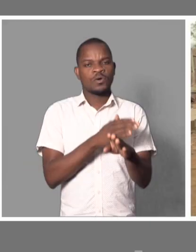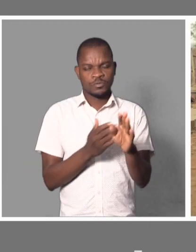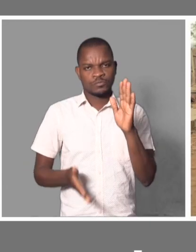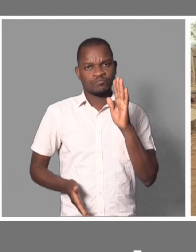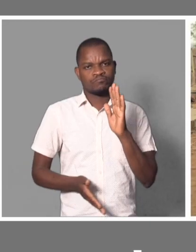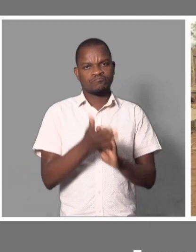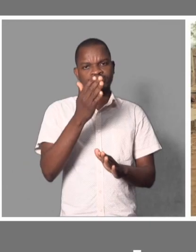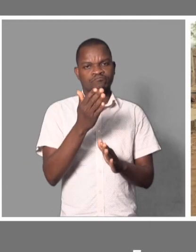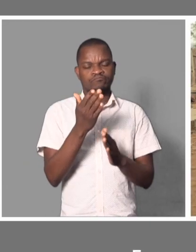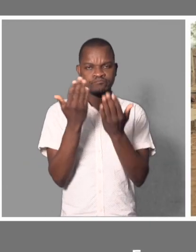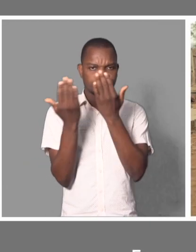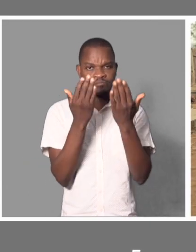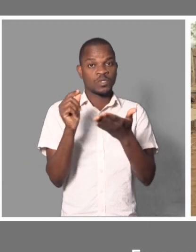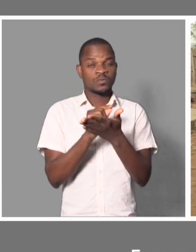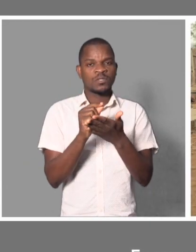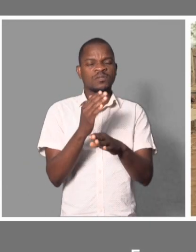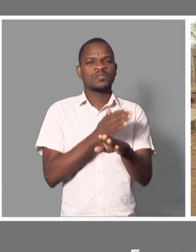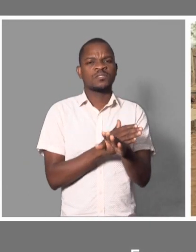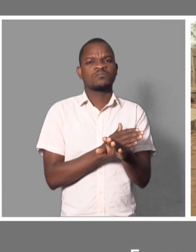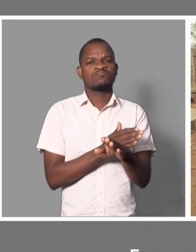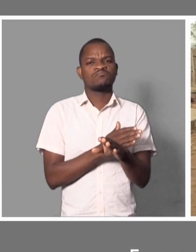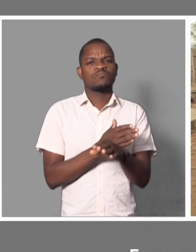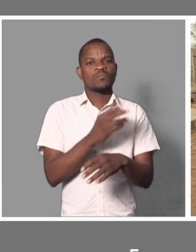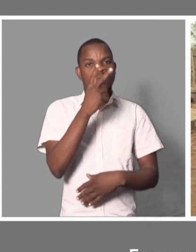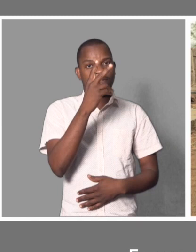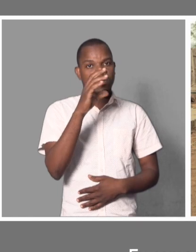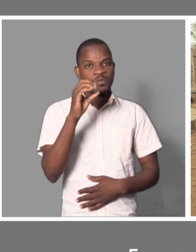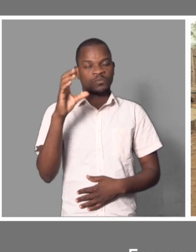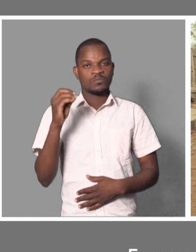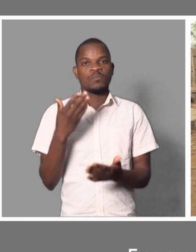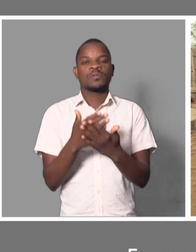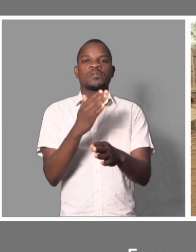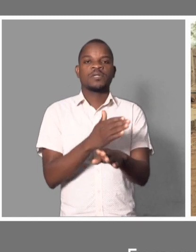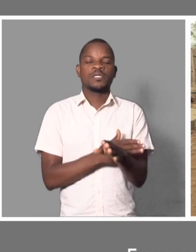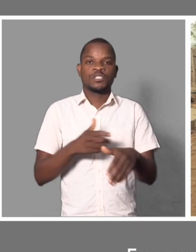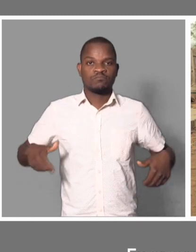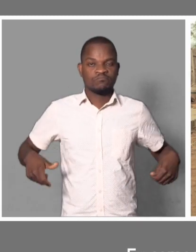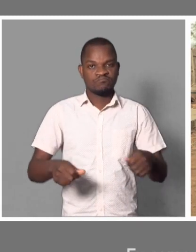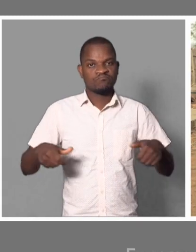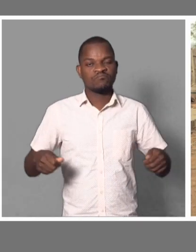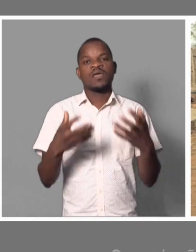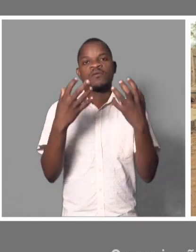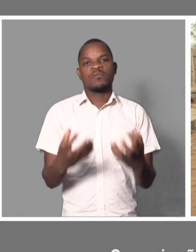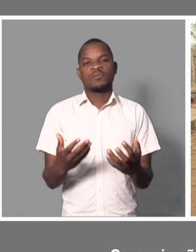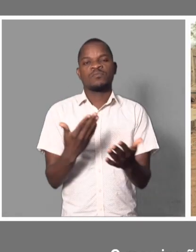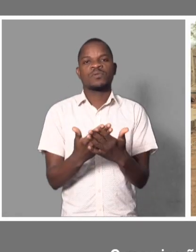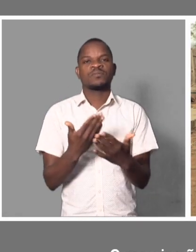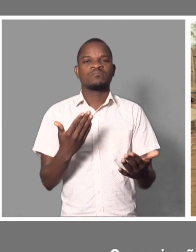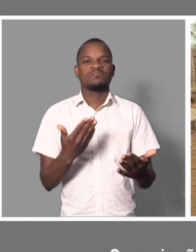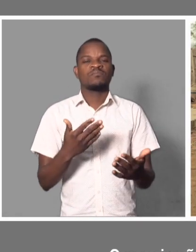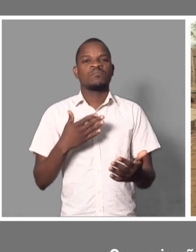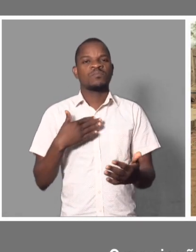Eu comecei a estudar em 2000, em 2000, porque não tinha cadeira de rodas. O